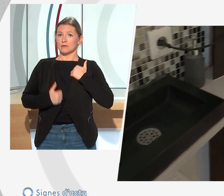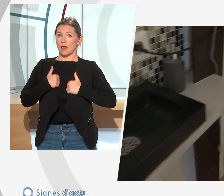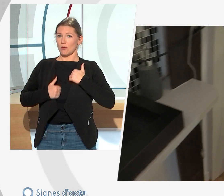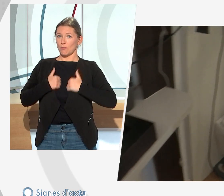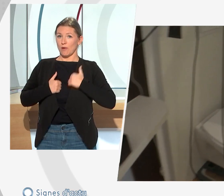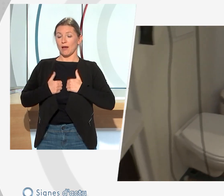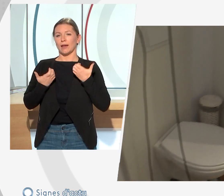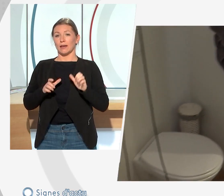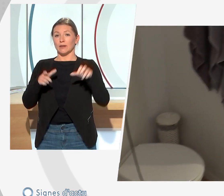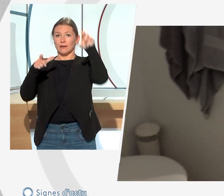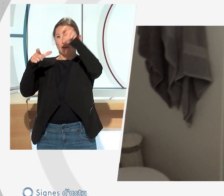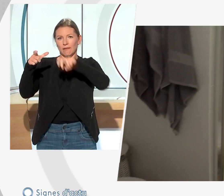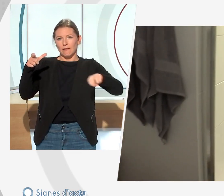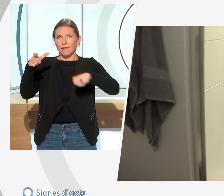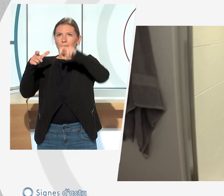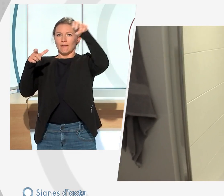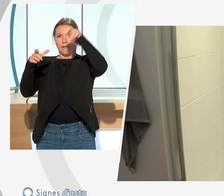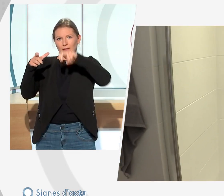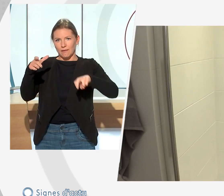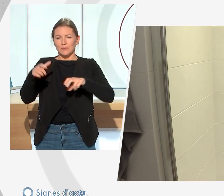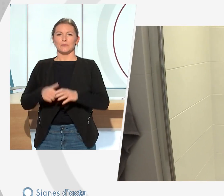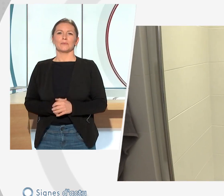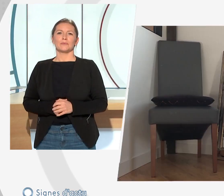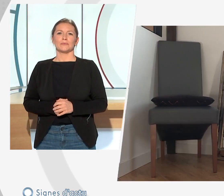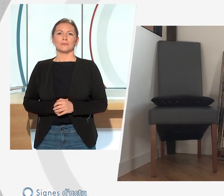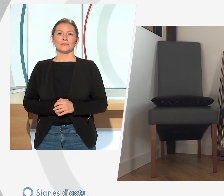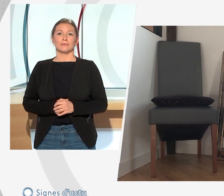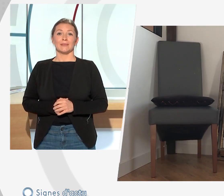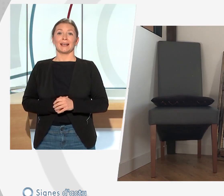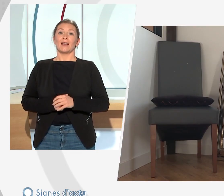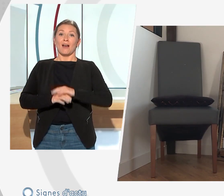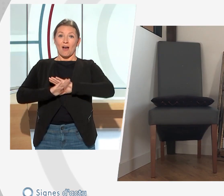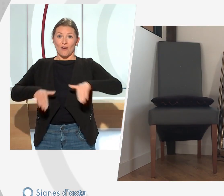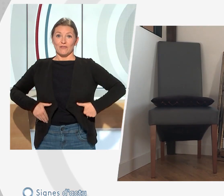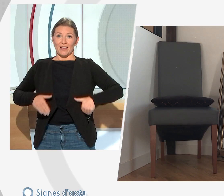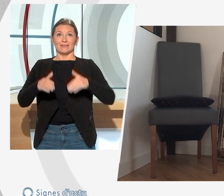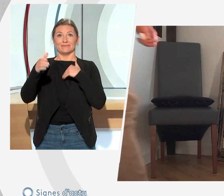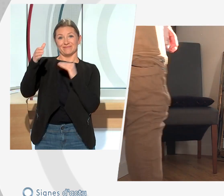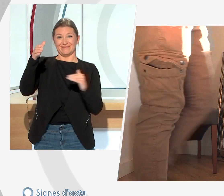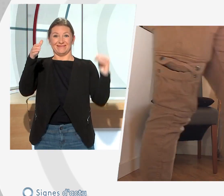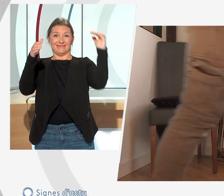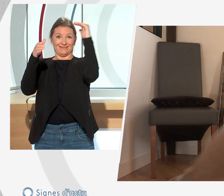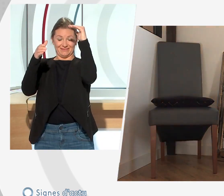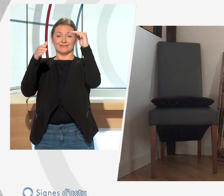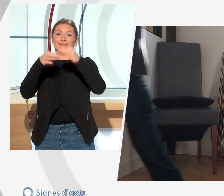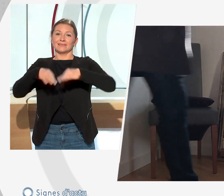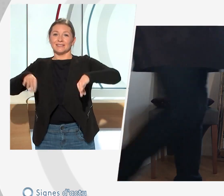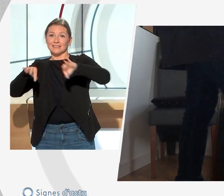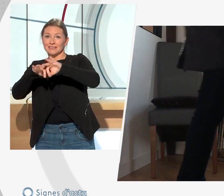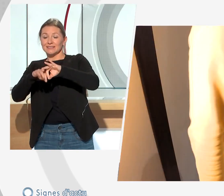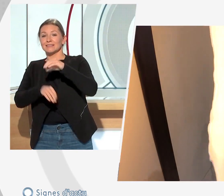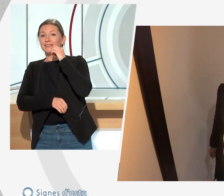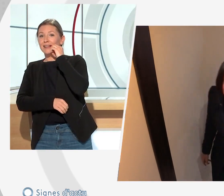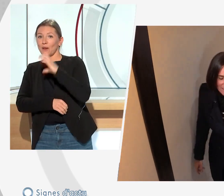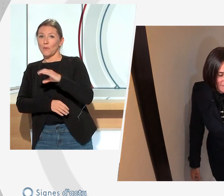privative pour éviter les allers-retours entre étages. Enfin, au bout de l'effort, la pièce de vie principale.